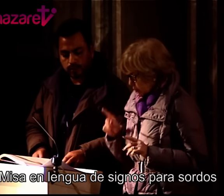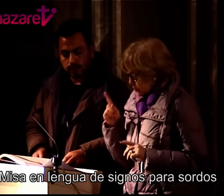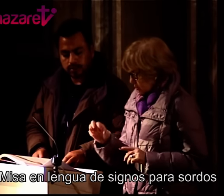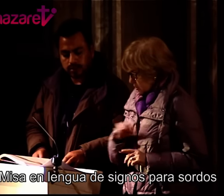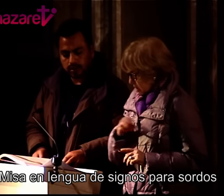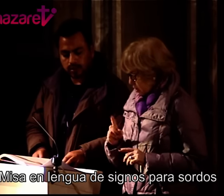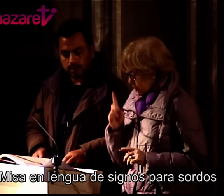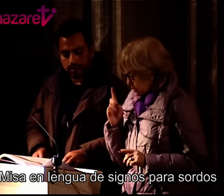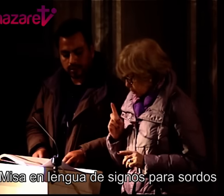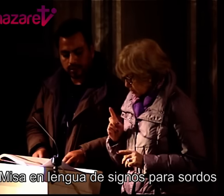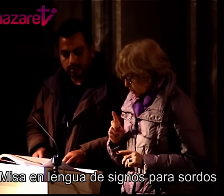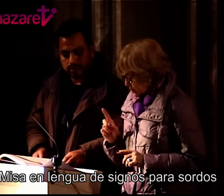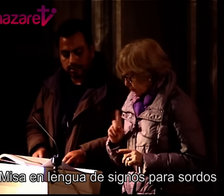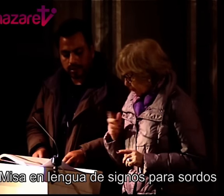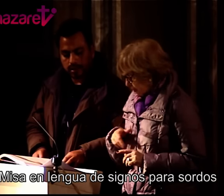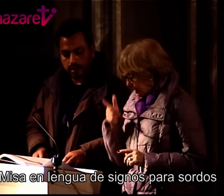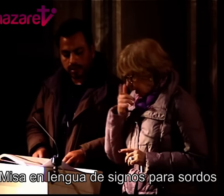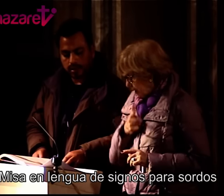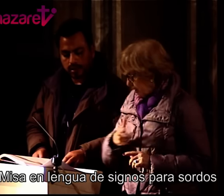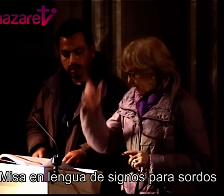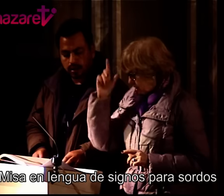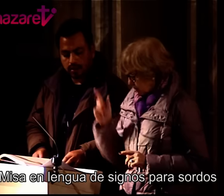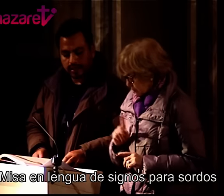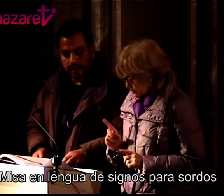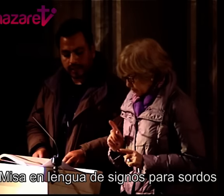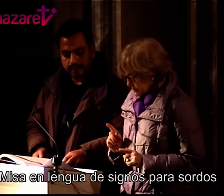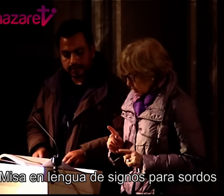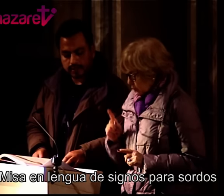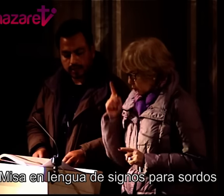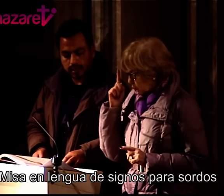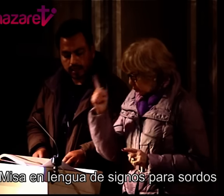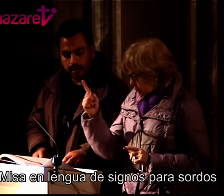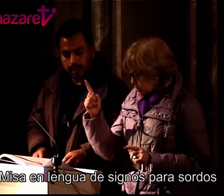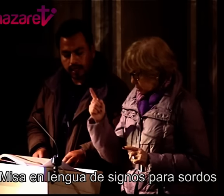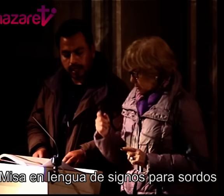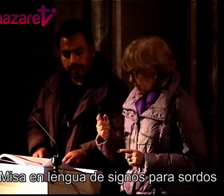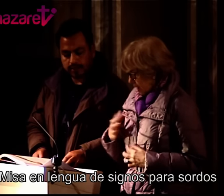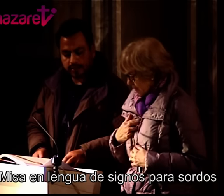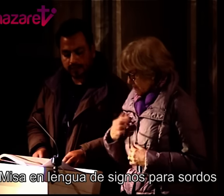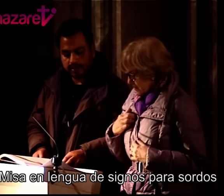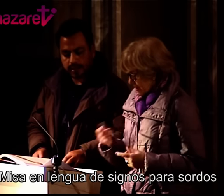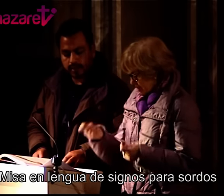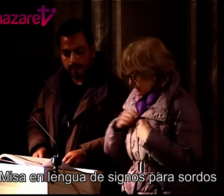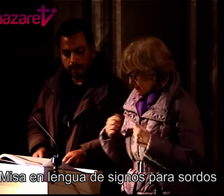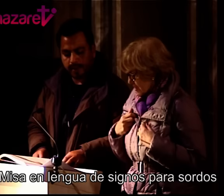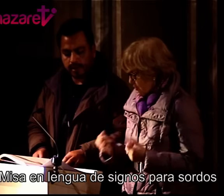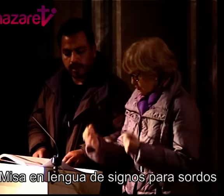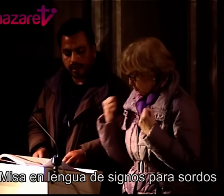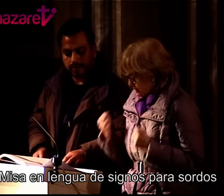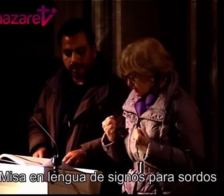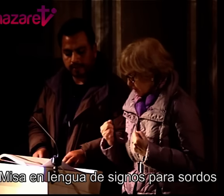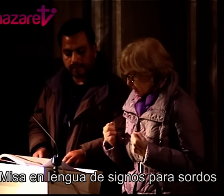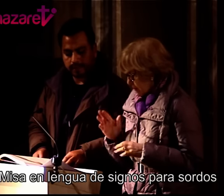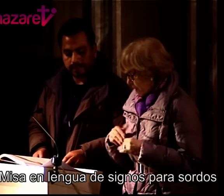tú, Señor Dios, no te alejes, eres mi fuerza, ven